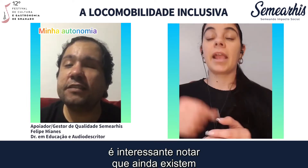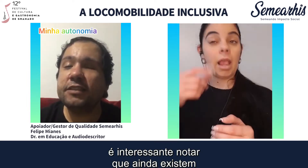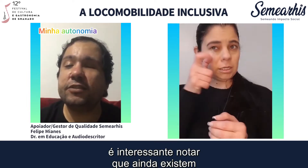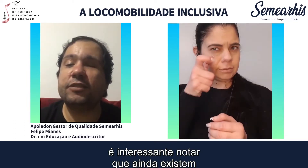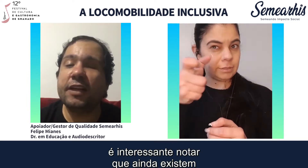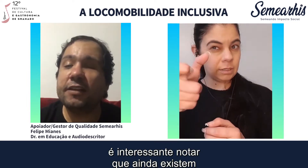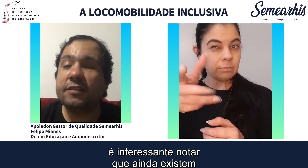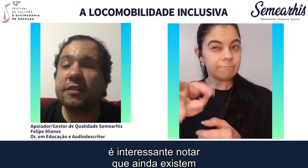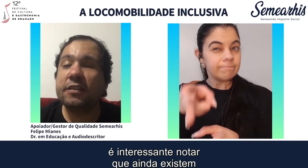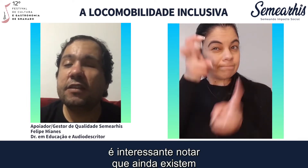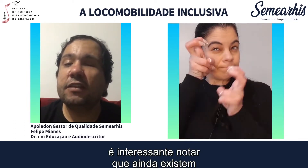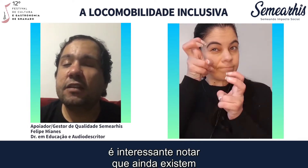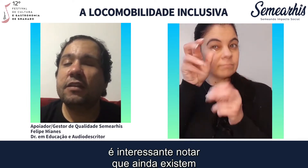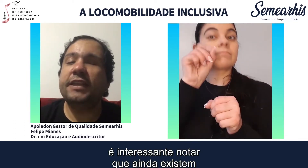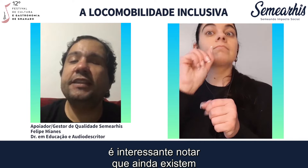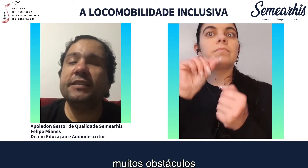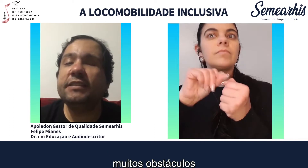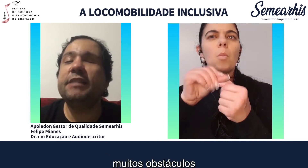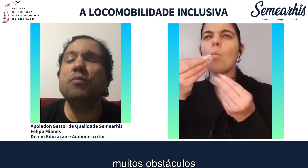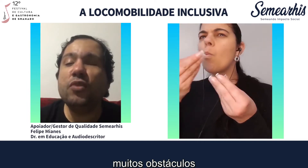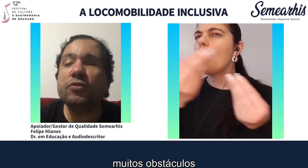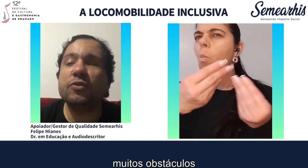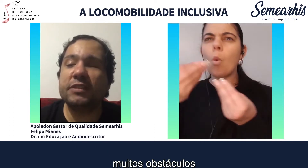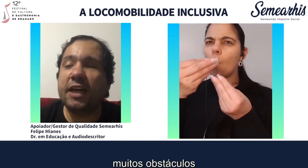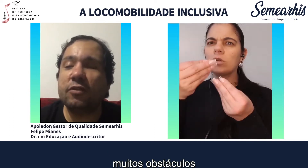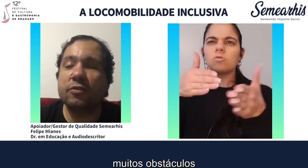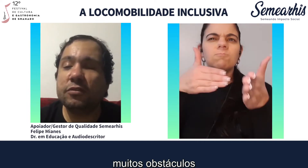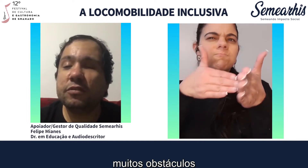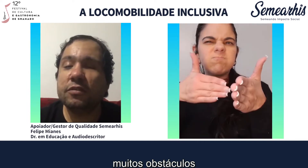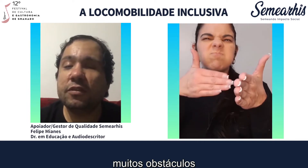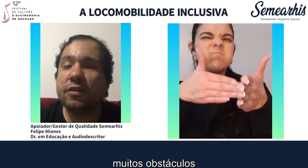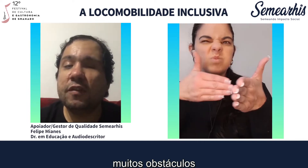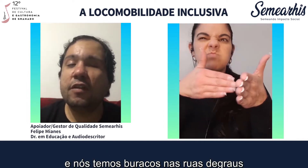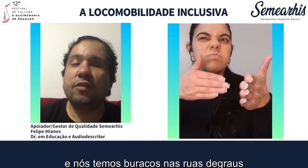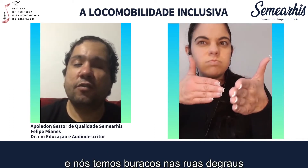É interessante notar que ainda existem muitos obstáculos.